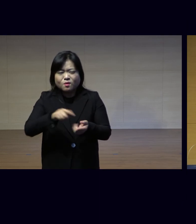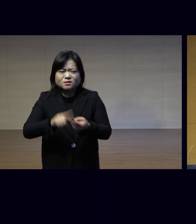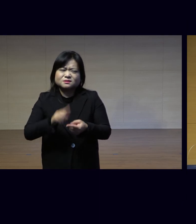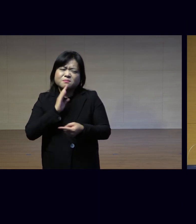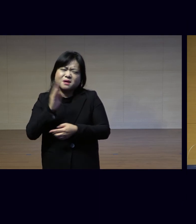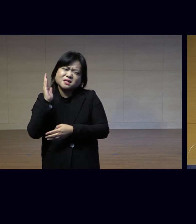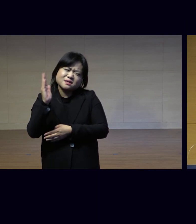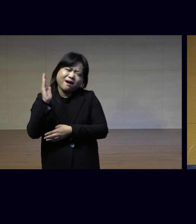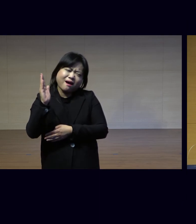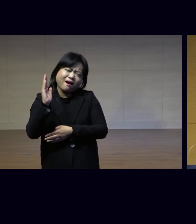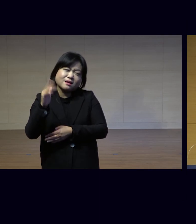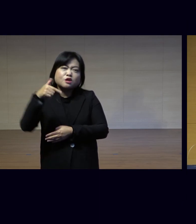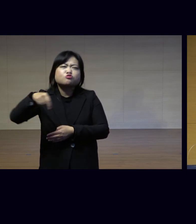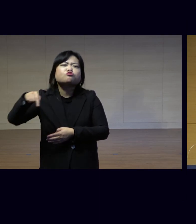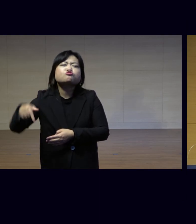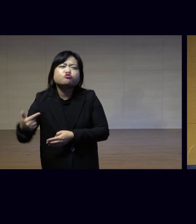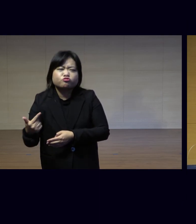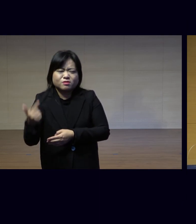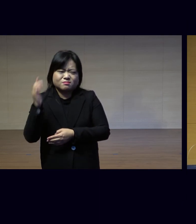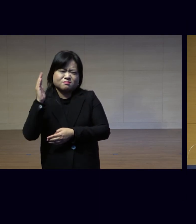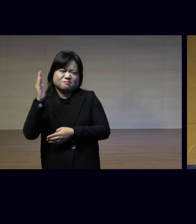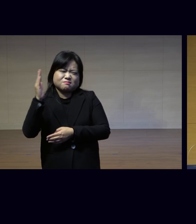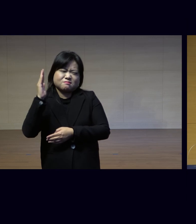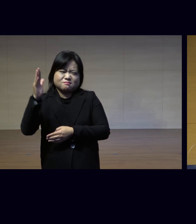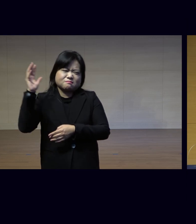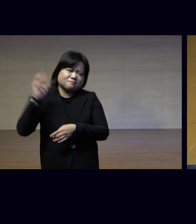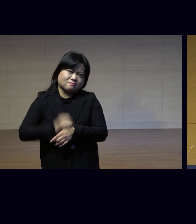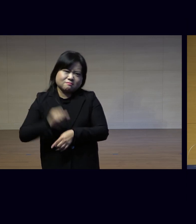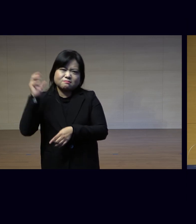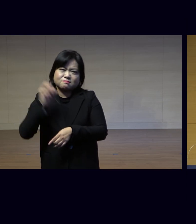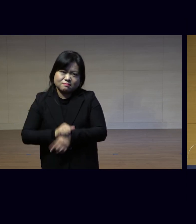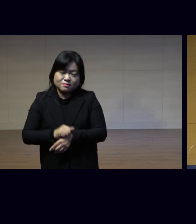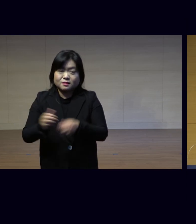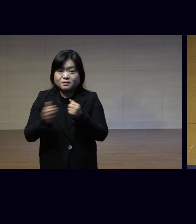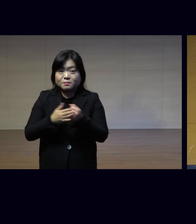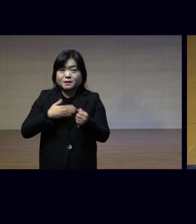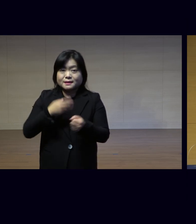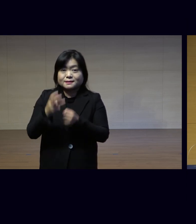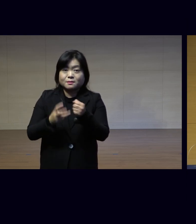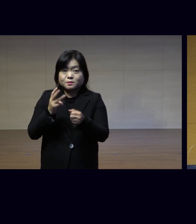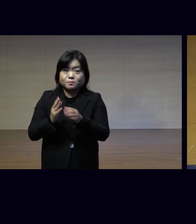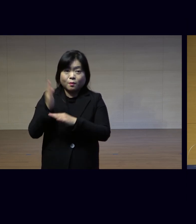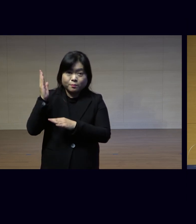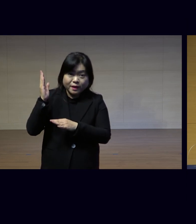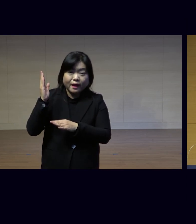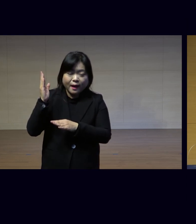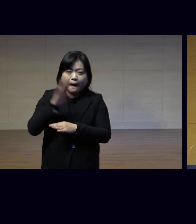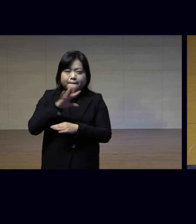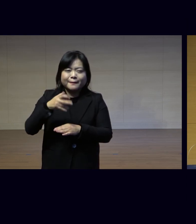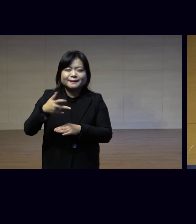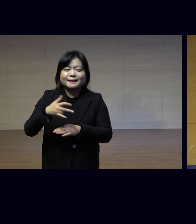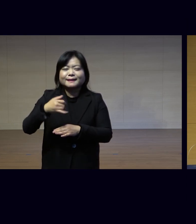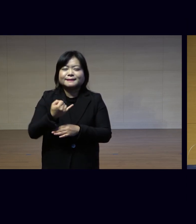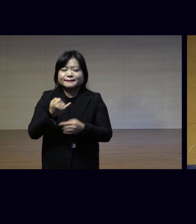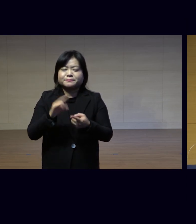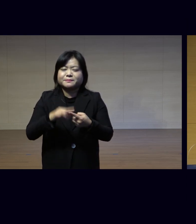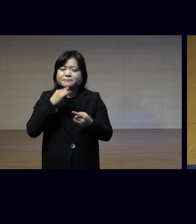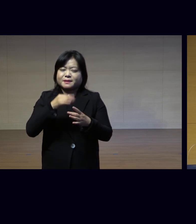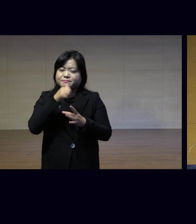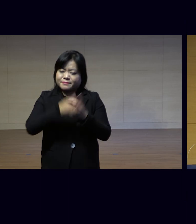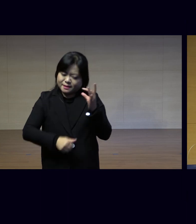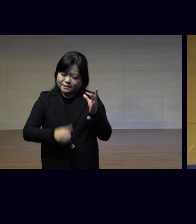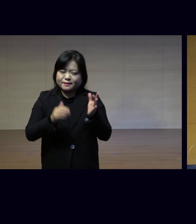수가 있을까 하는 것 때문에 제가 정말 30년 넘게 발자크에서 헤어나질 못한,